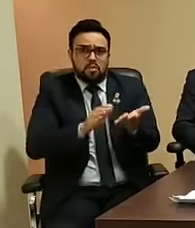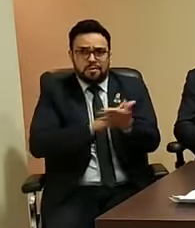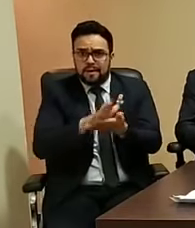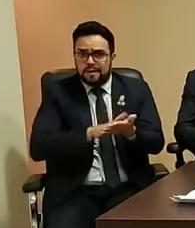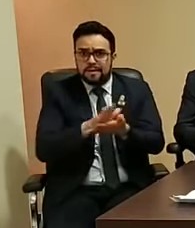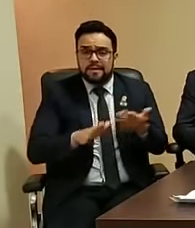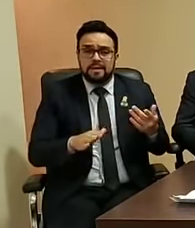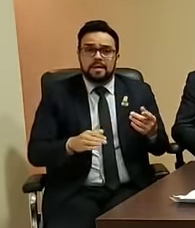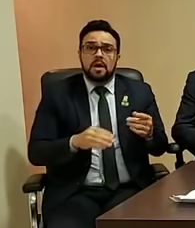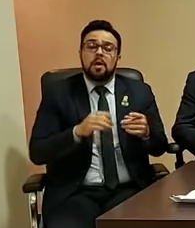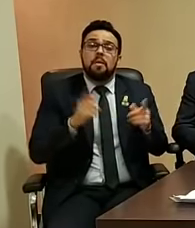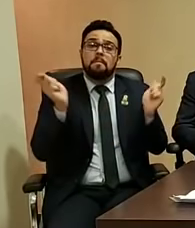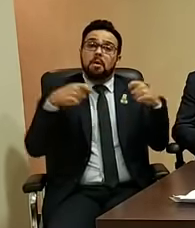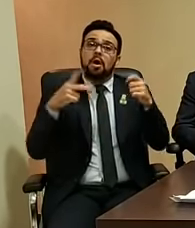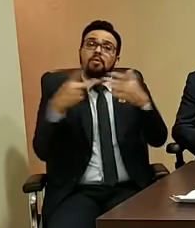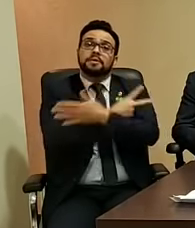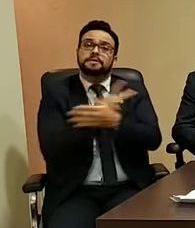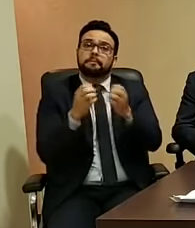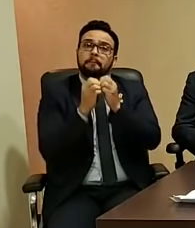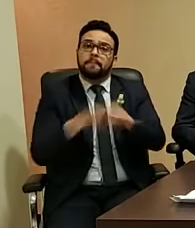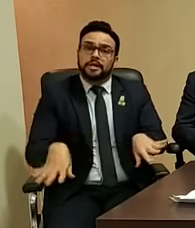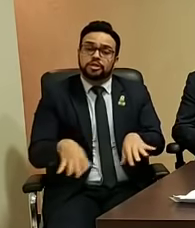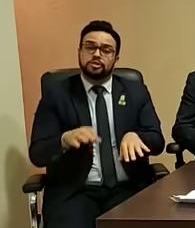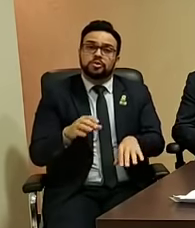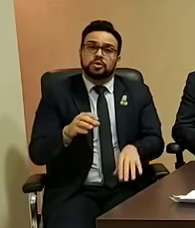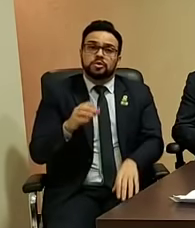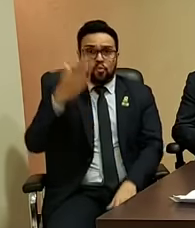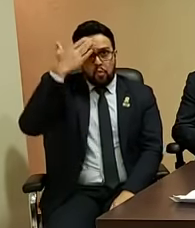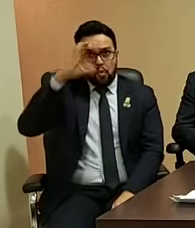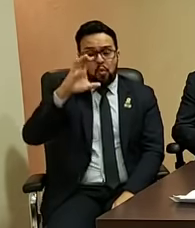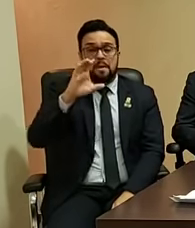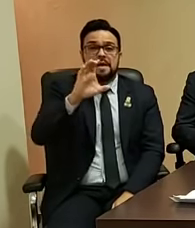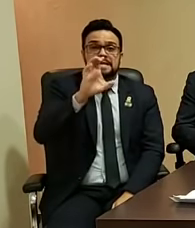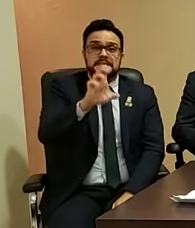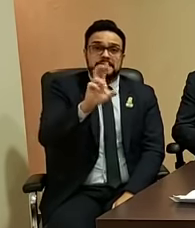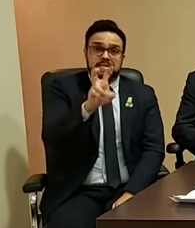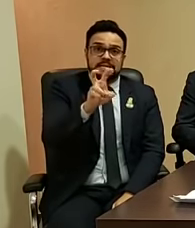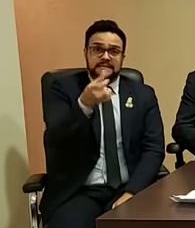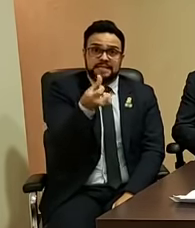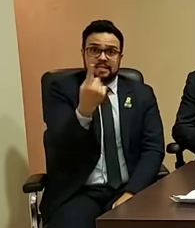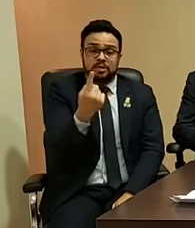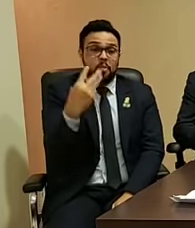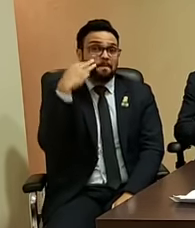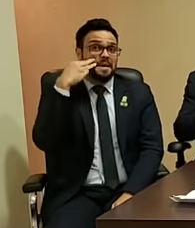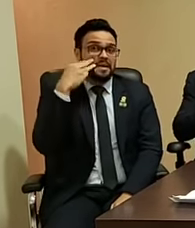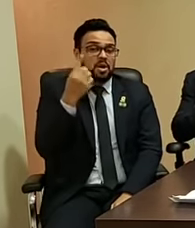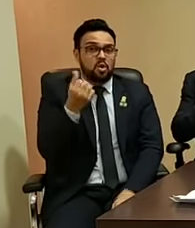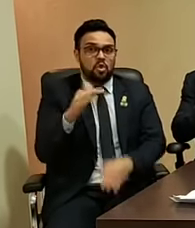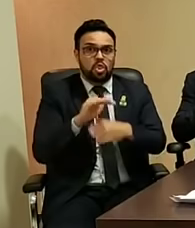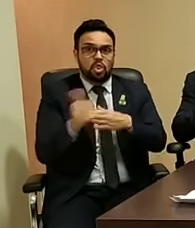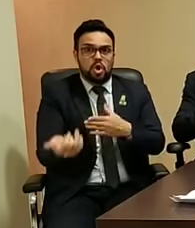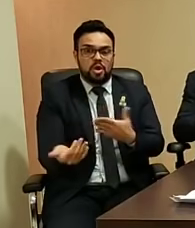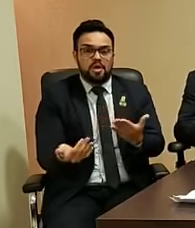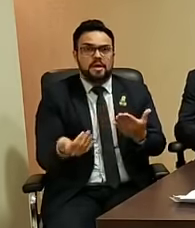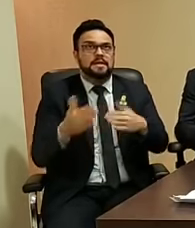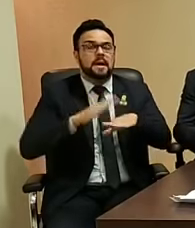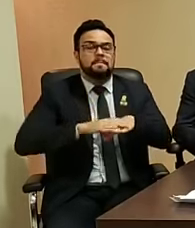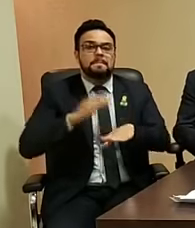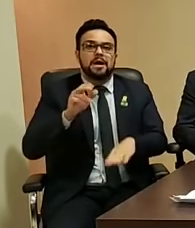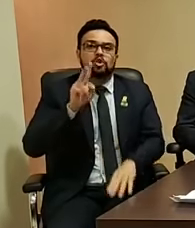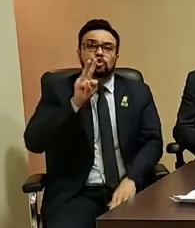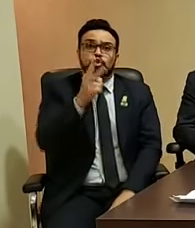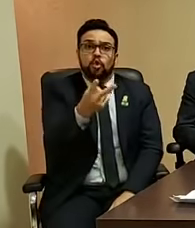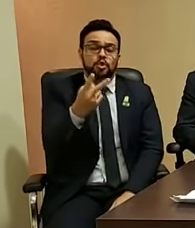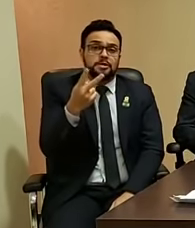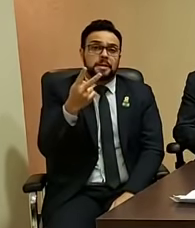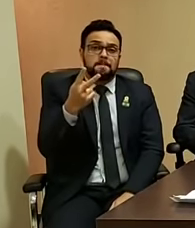deve tomar um calote em Cuba, presidente, de 561 milhões de dólares. Ou seja, emprestamos... Vezes 4 dá pouco mais de 2 bilhões de reais.